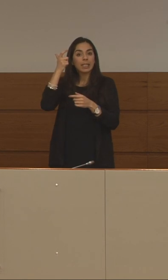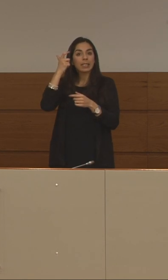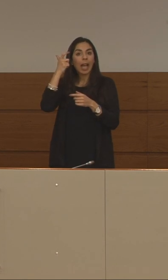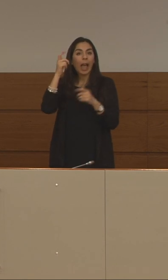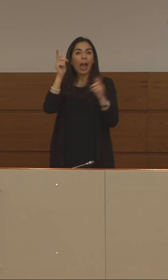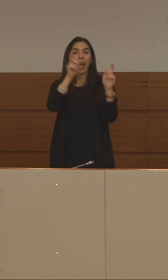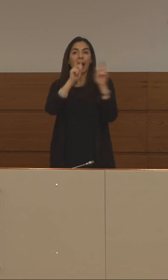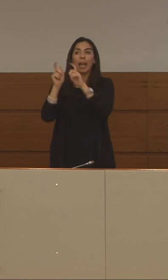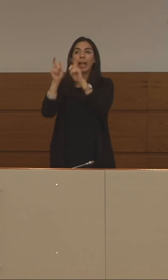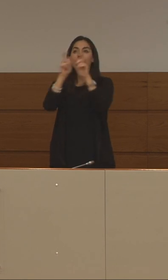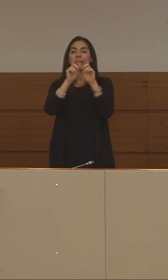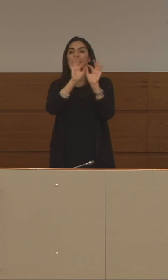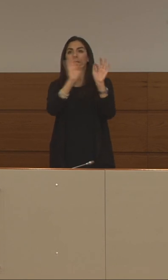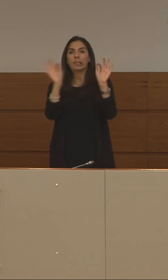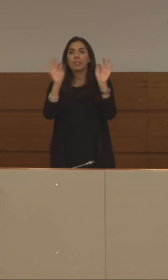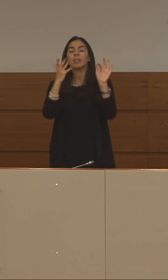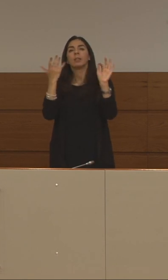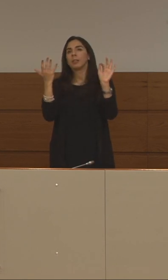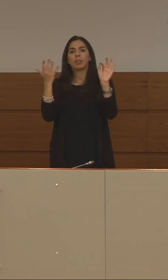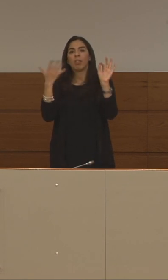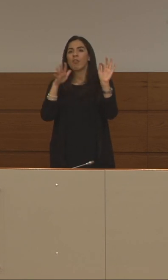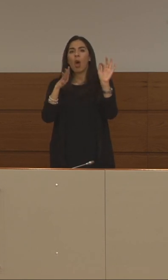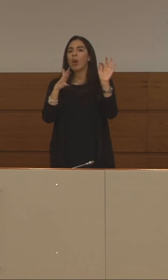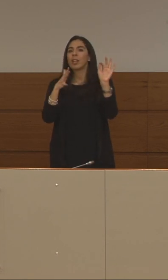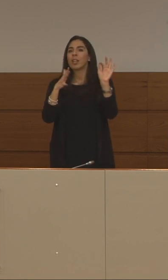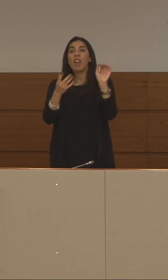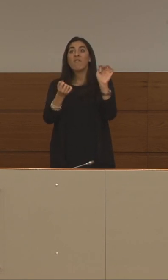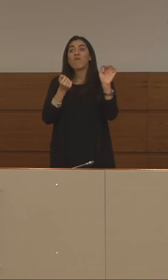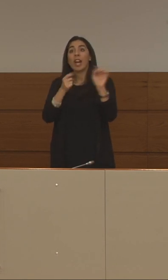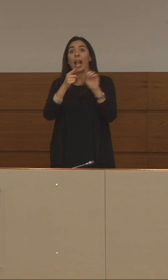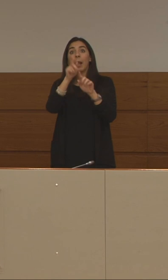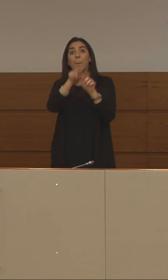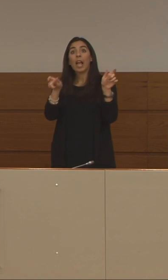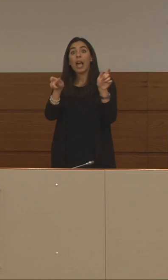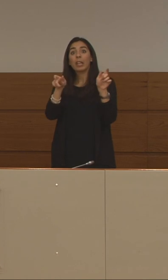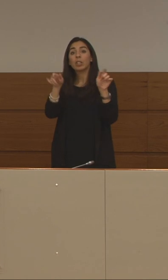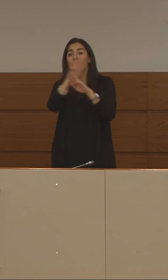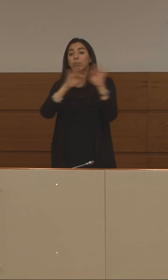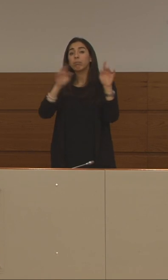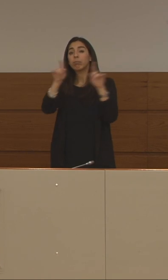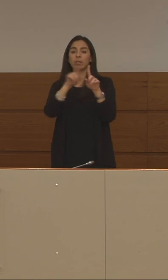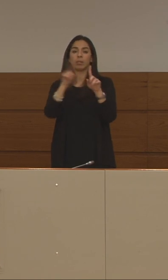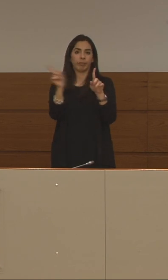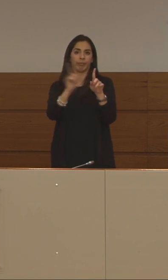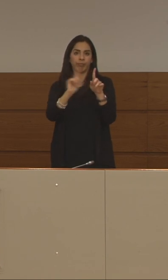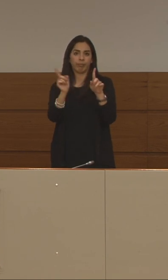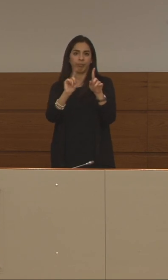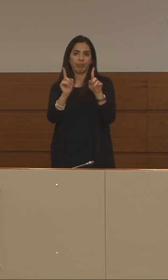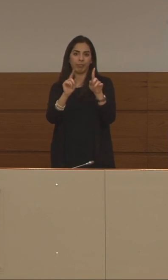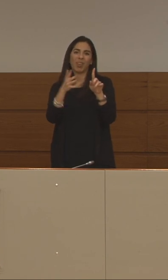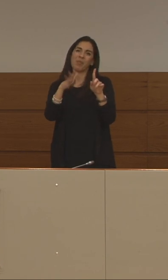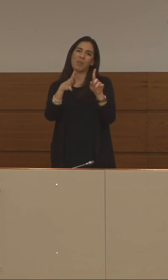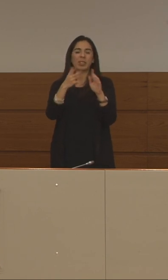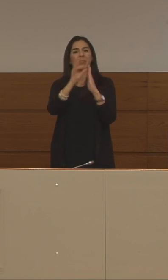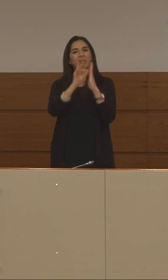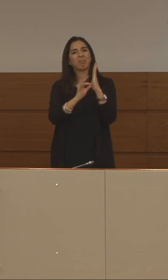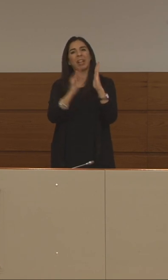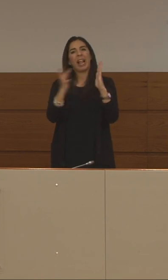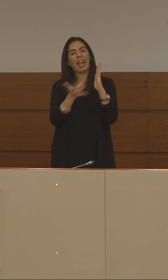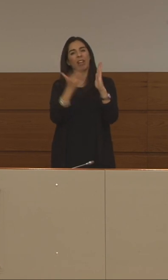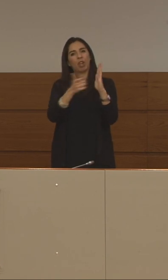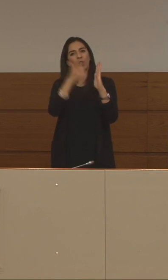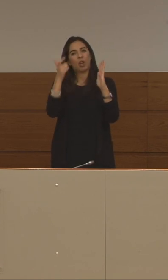arginare dice mettere un freno alla circolazione del virus l'italia